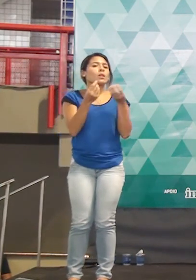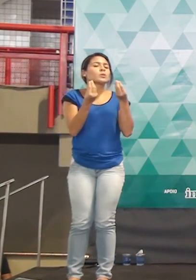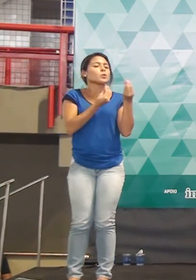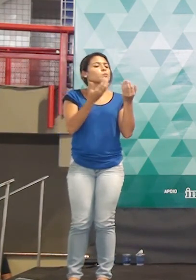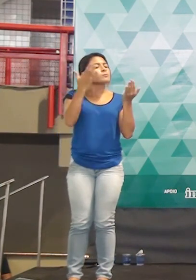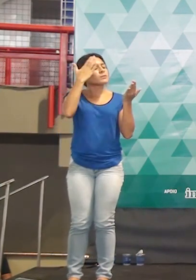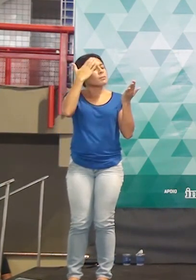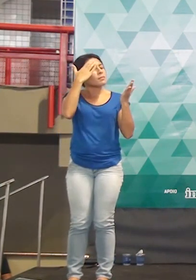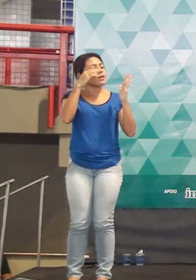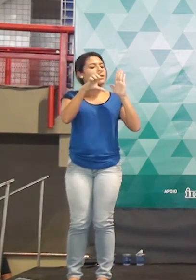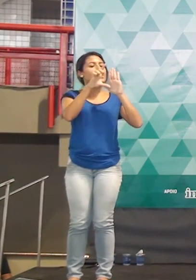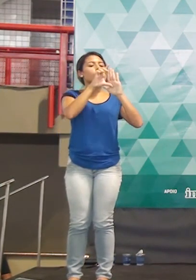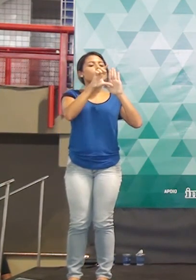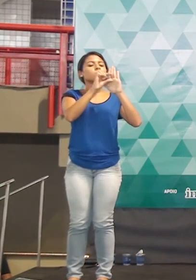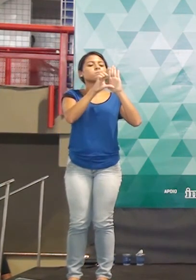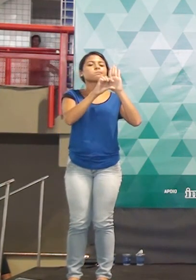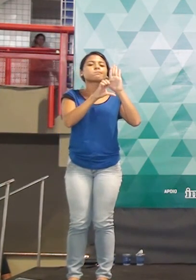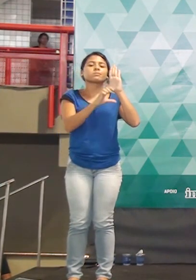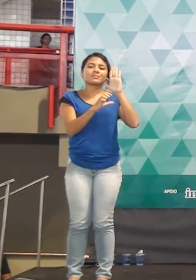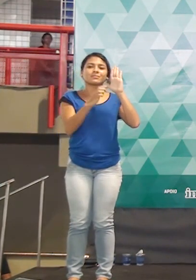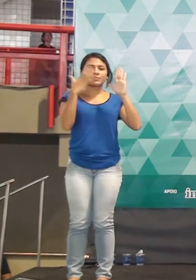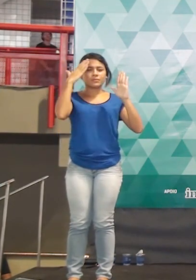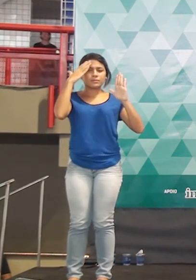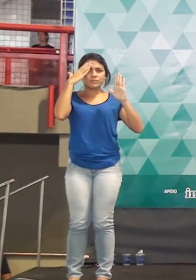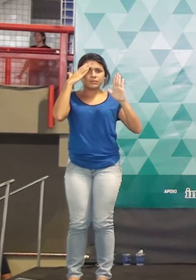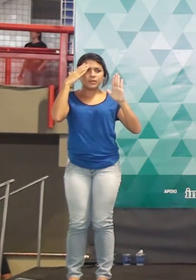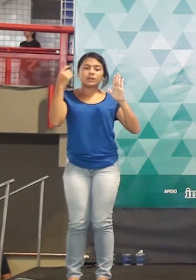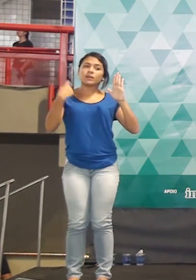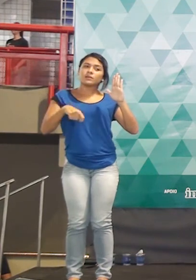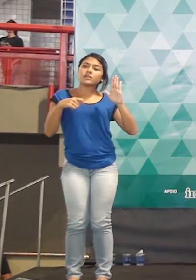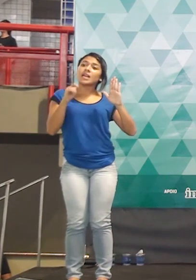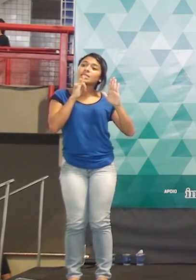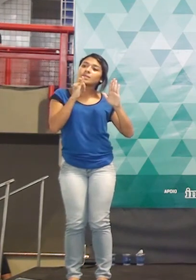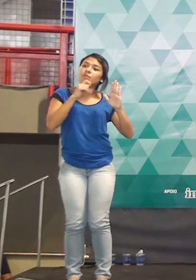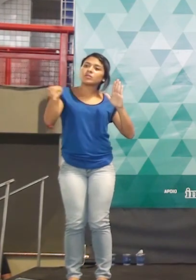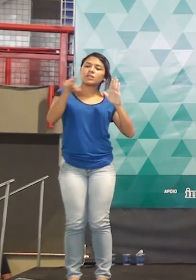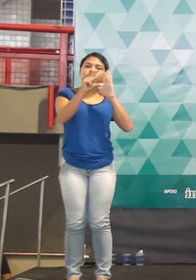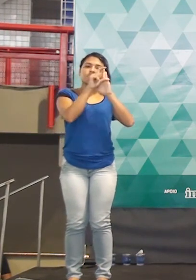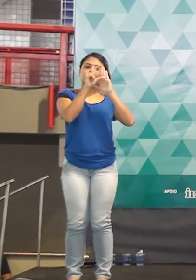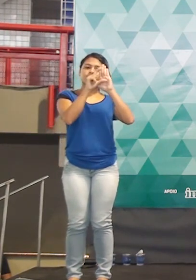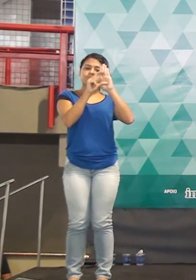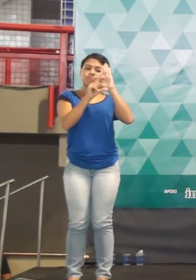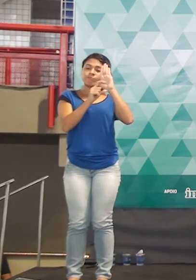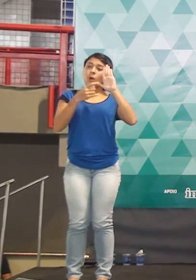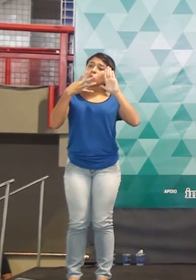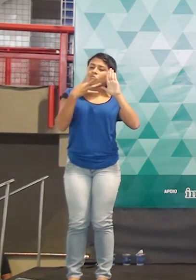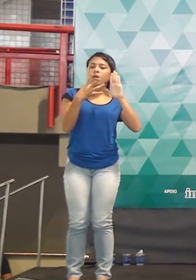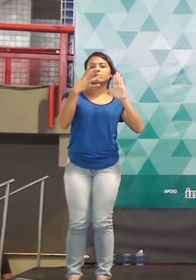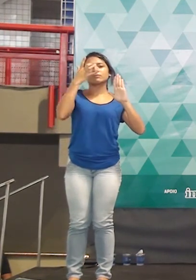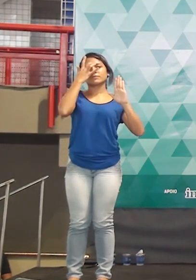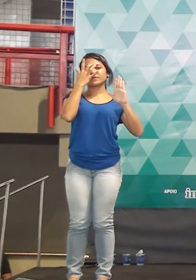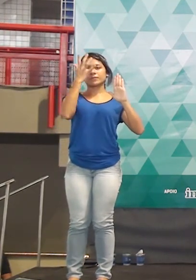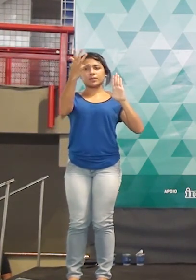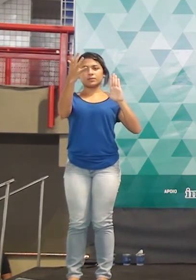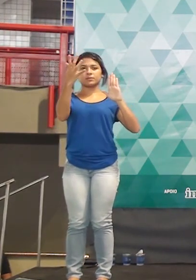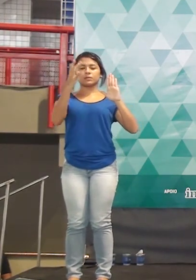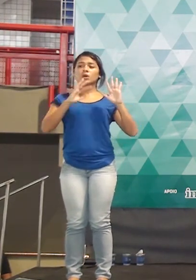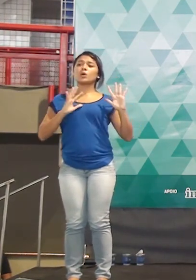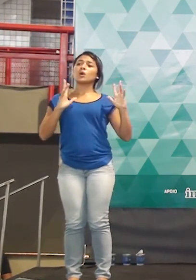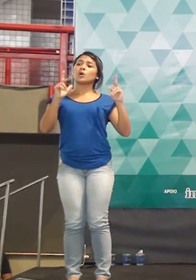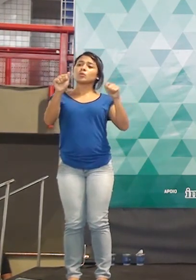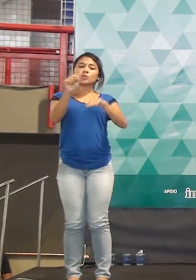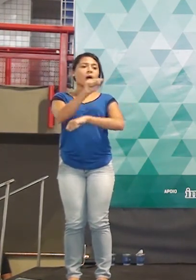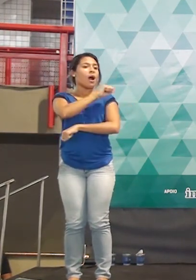devem ficar aproximados. Tá certo? Quando você faz com 4, isso é mais fácil. Todos os